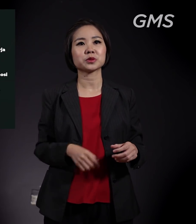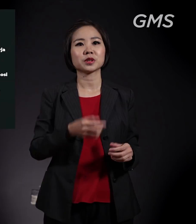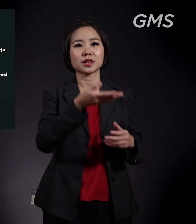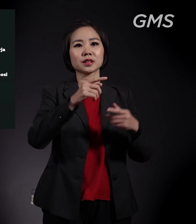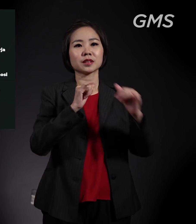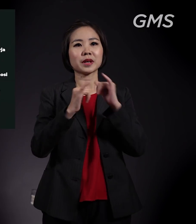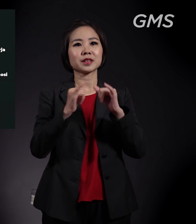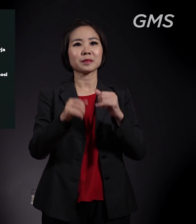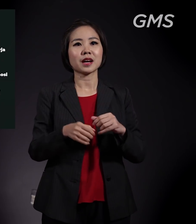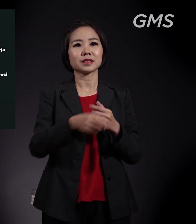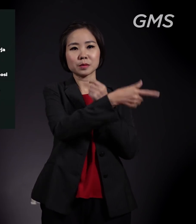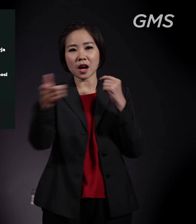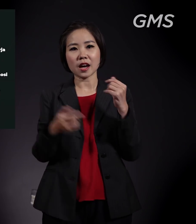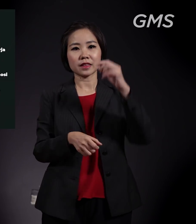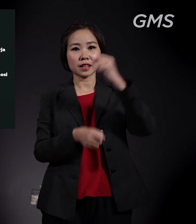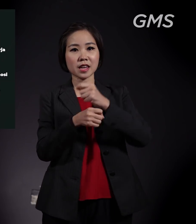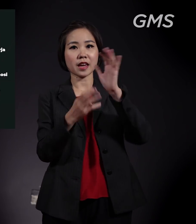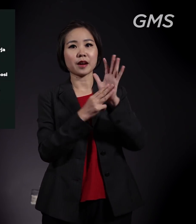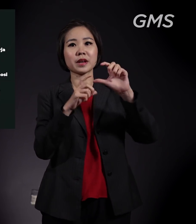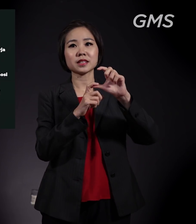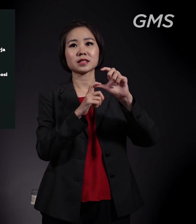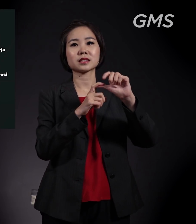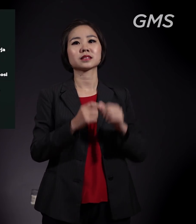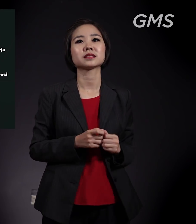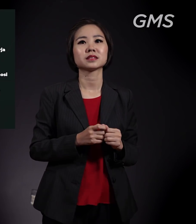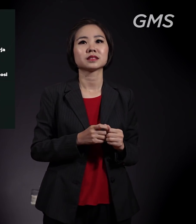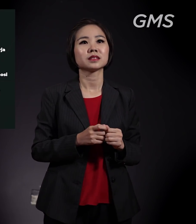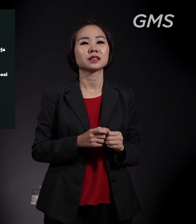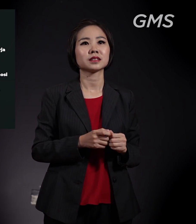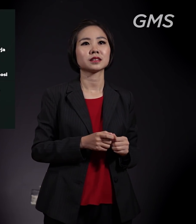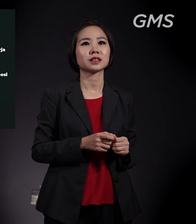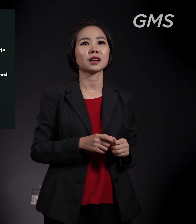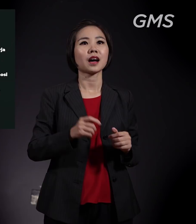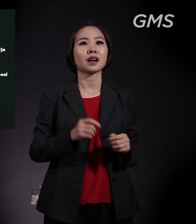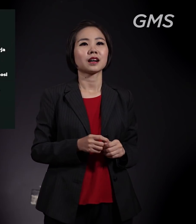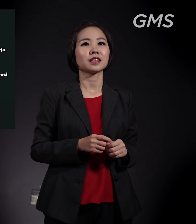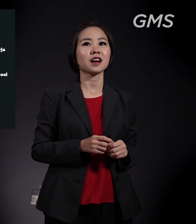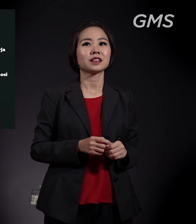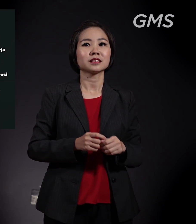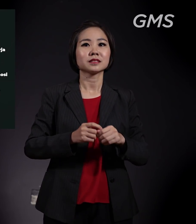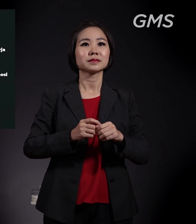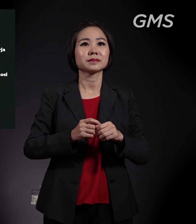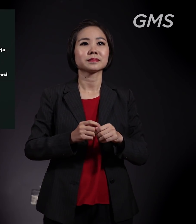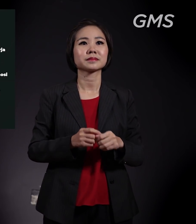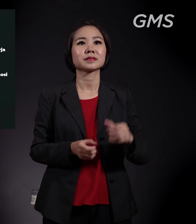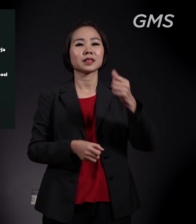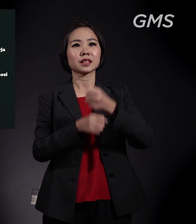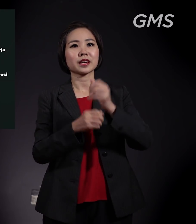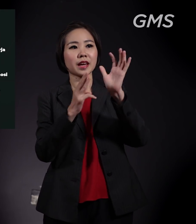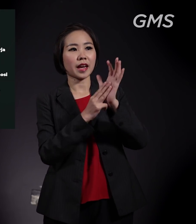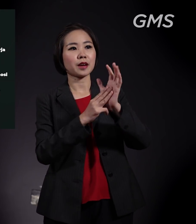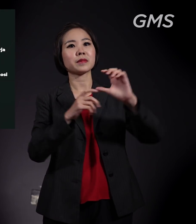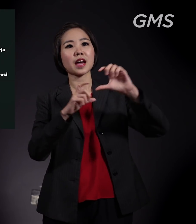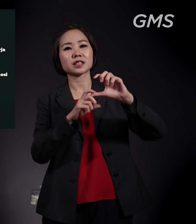jemaat. Ada fitur yang terbaru di GMS Church, di aplikasi GMS Church, itu ada ikon yang namanya GMS